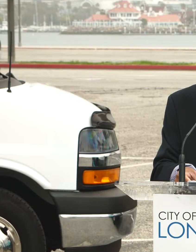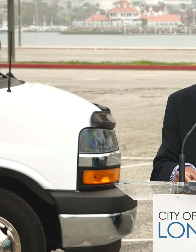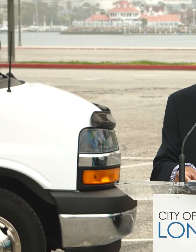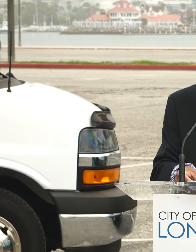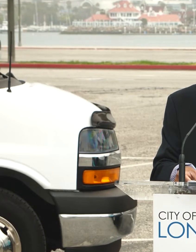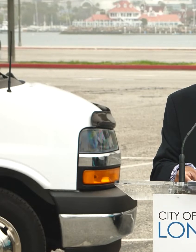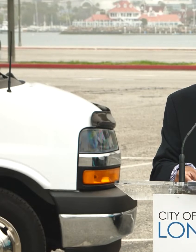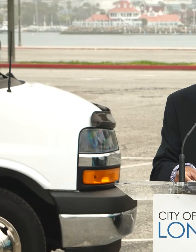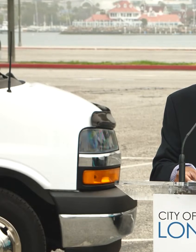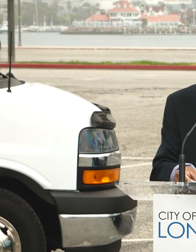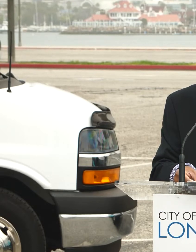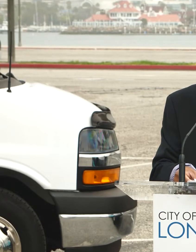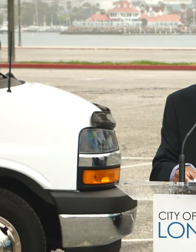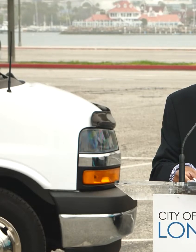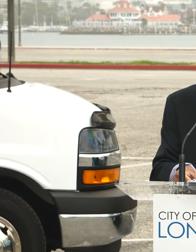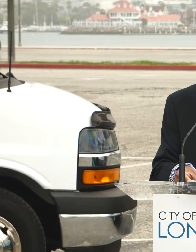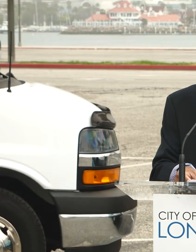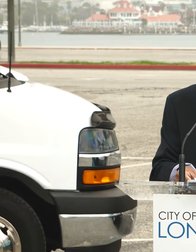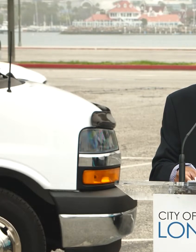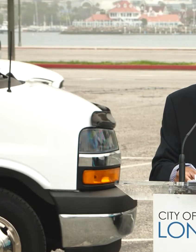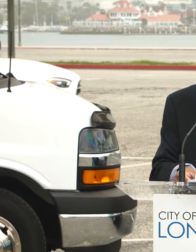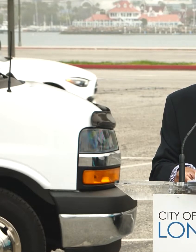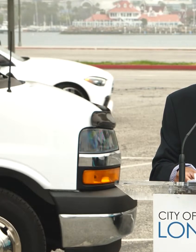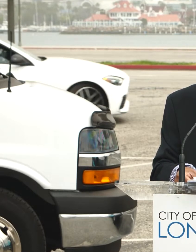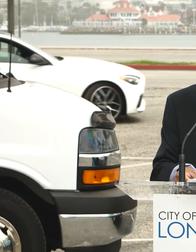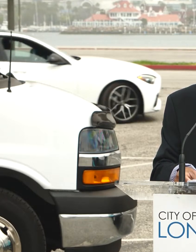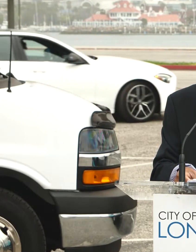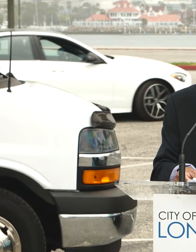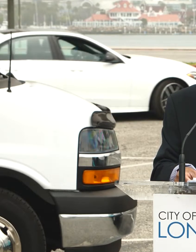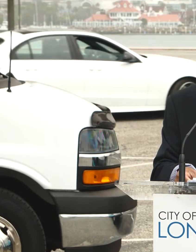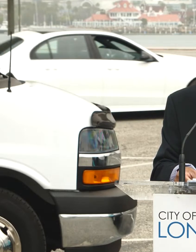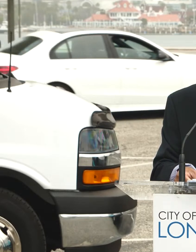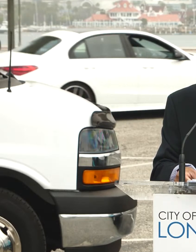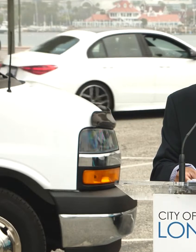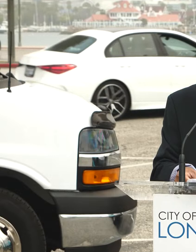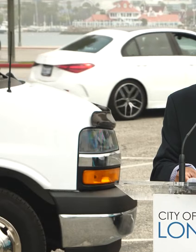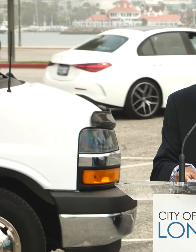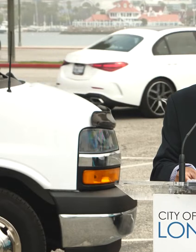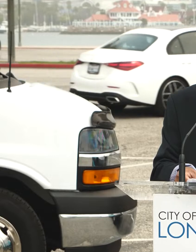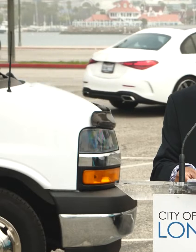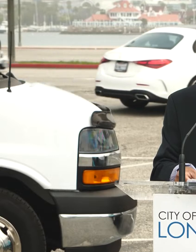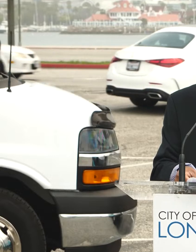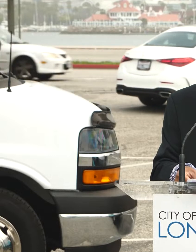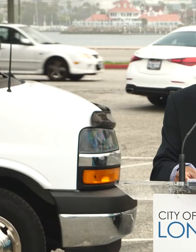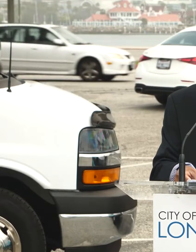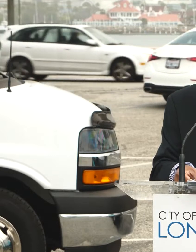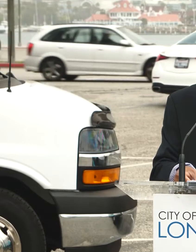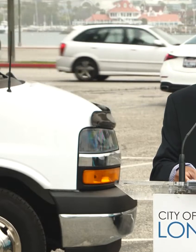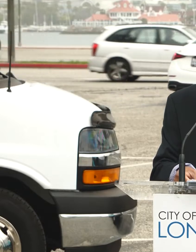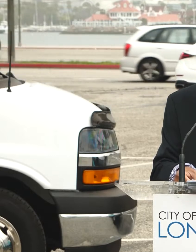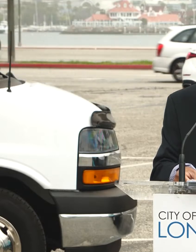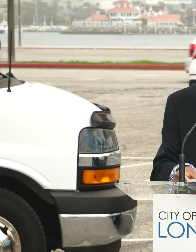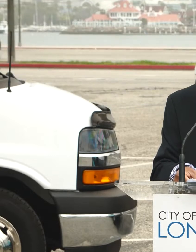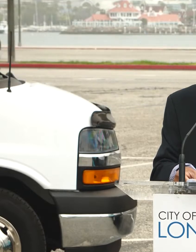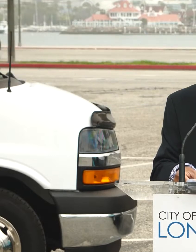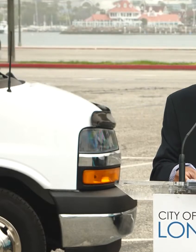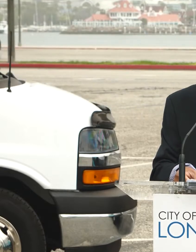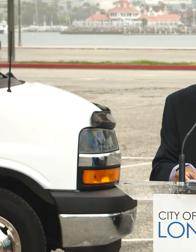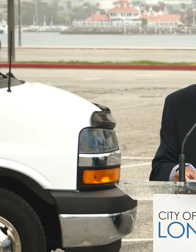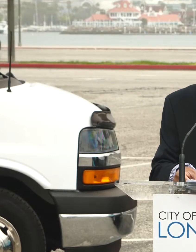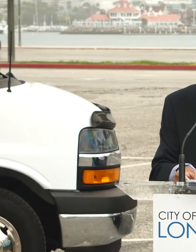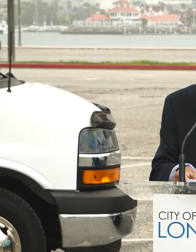រកដល់ប្រជាពលរដ្ឋដែលគ្មានផ្ទះសម្បែងដោយសុវត្ថិភាពទីក្រុងឡុងបិចបានបដិញ្ញាផ្ដល់ក្រេជម្រកដល់ប្រជាជនរបស់